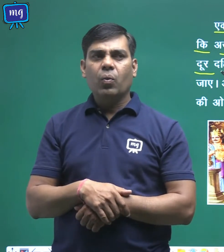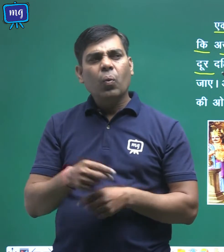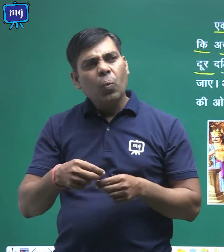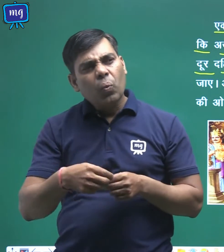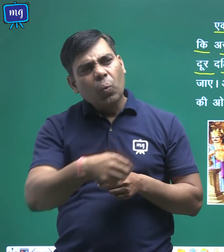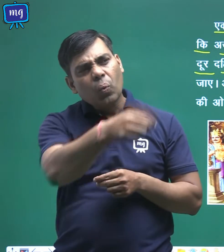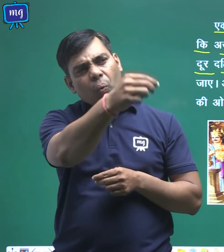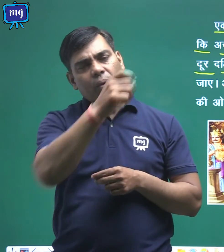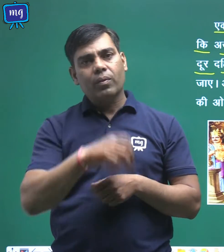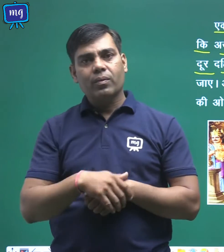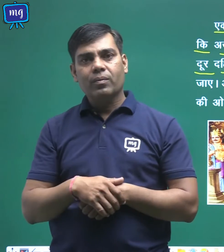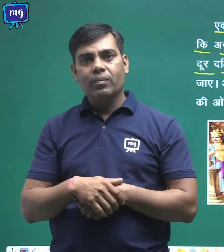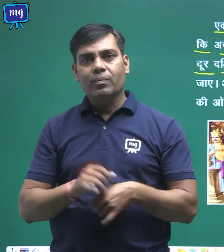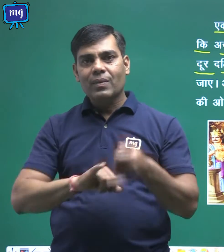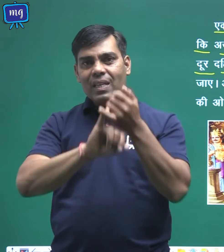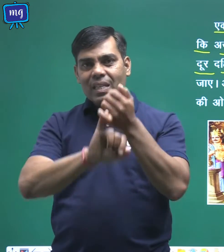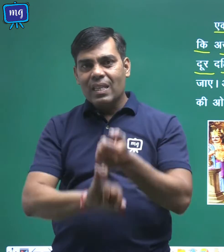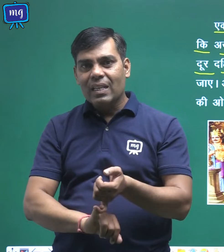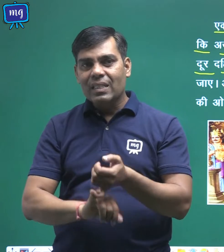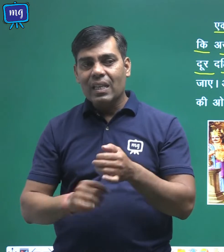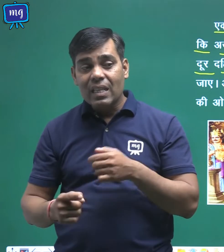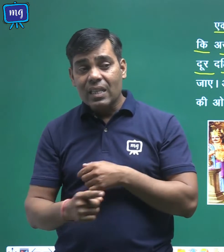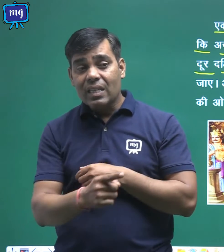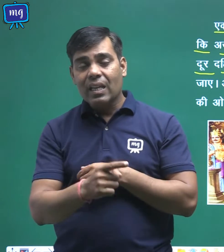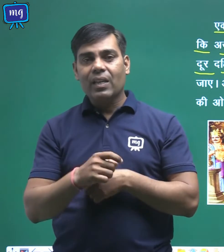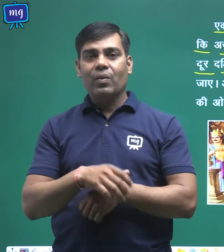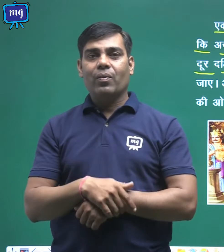दूर दक्षिण दिशा की ओर